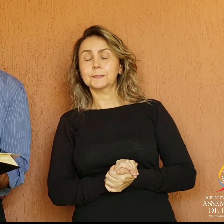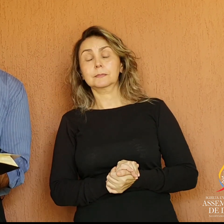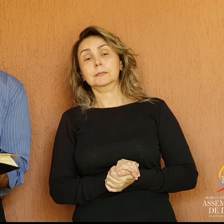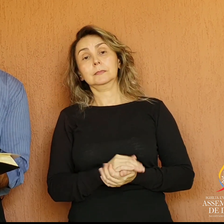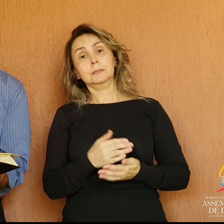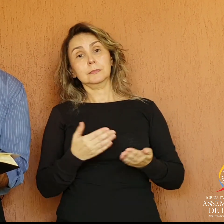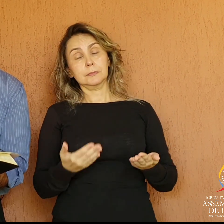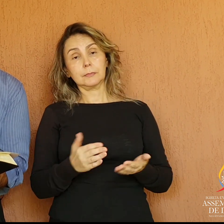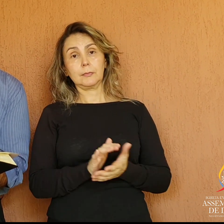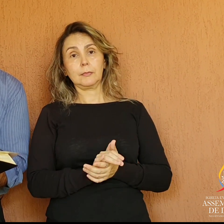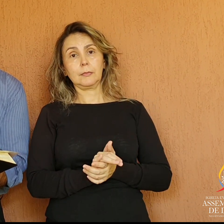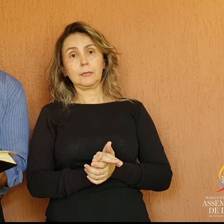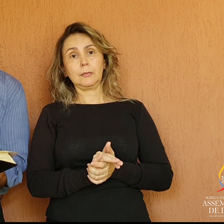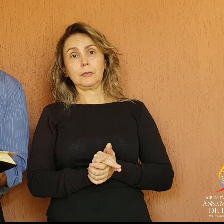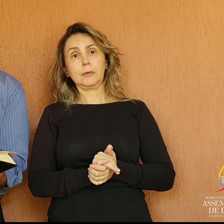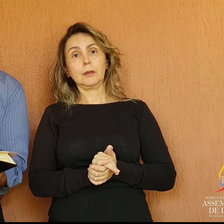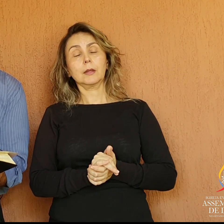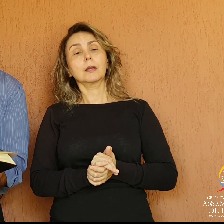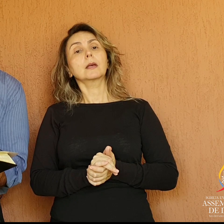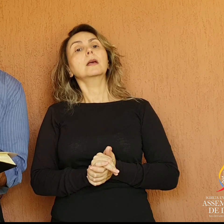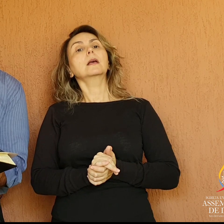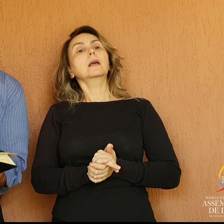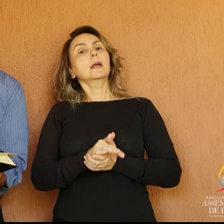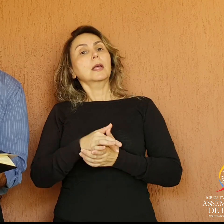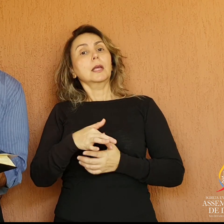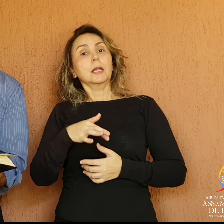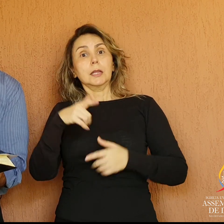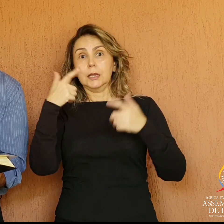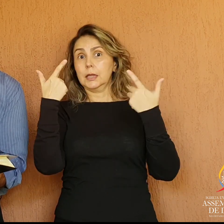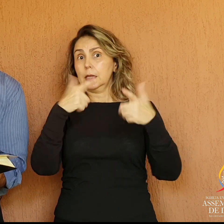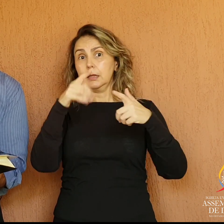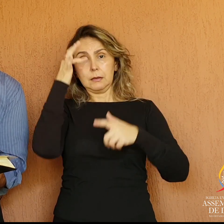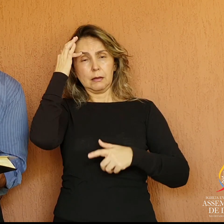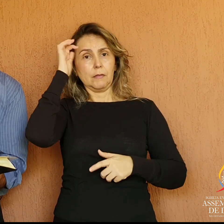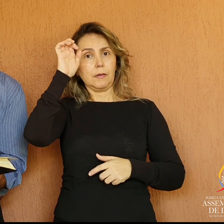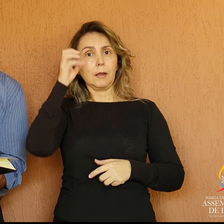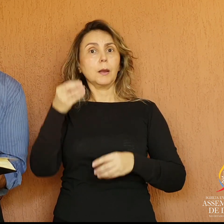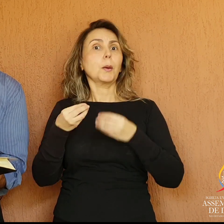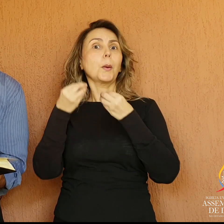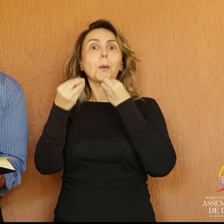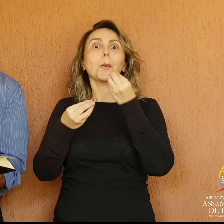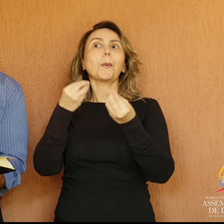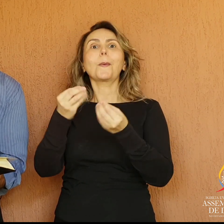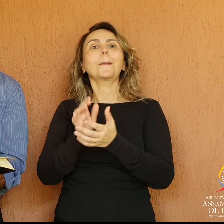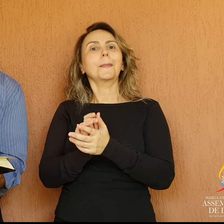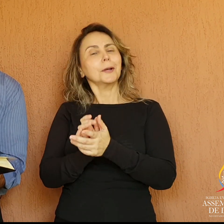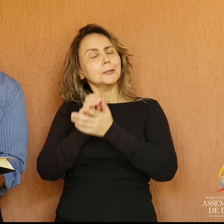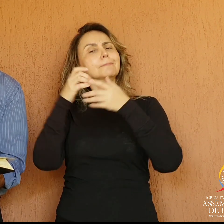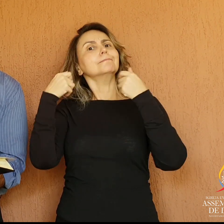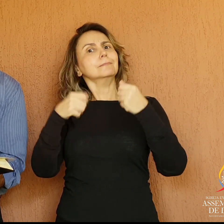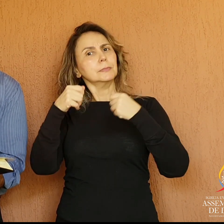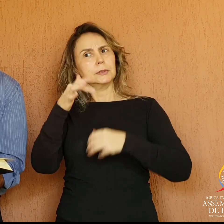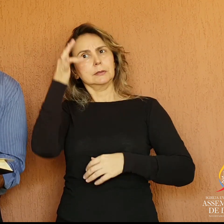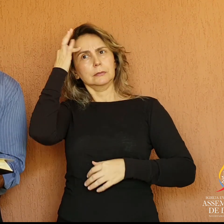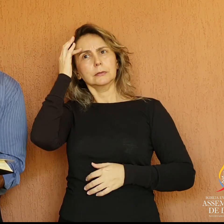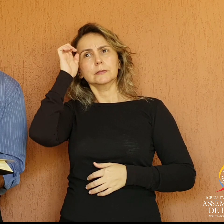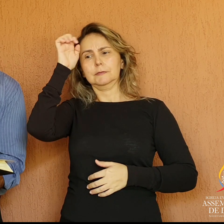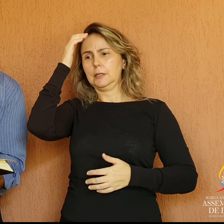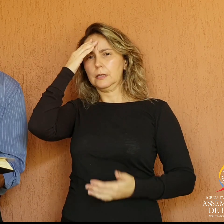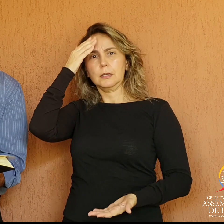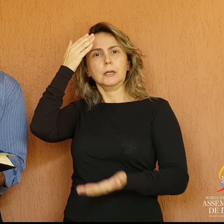Ora, sem fé é impossível agradar-lhe, porque é necessário que aquele que se aproxima de